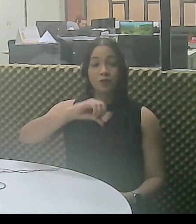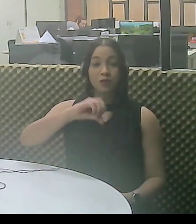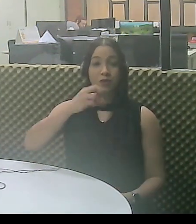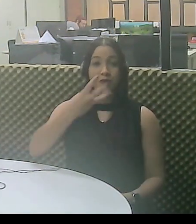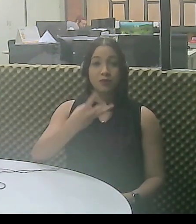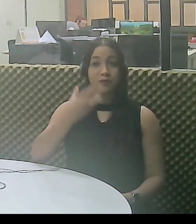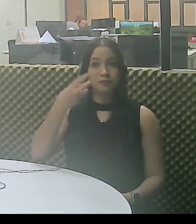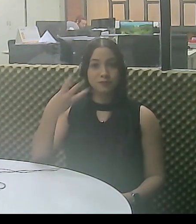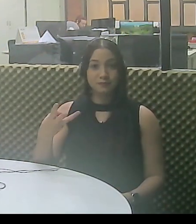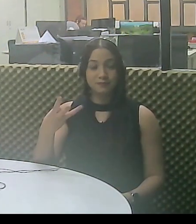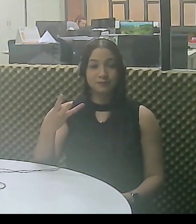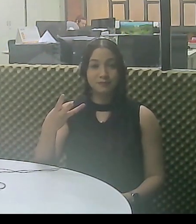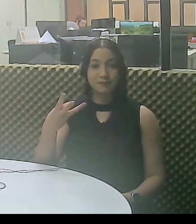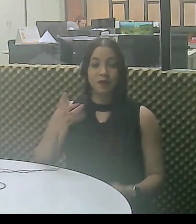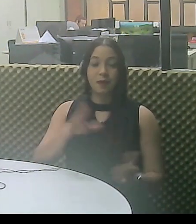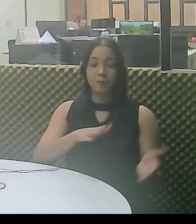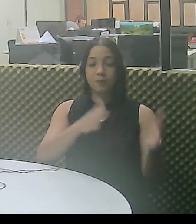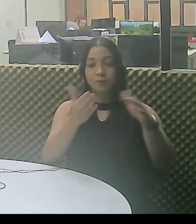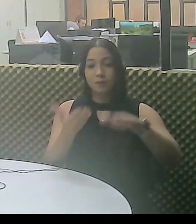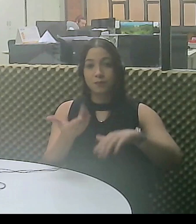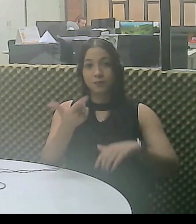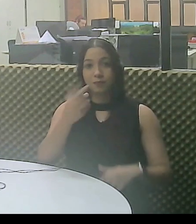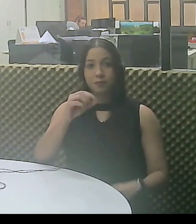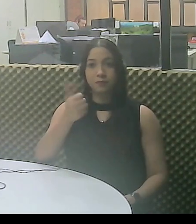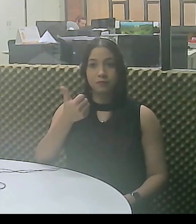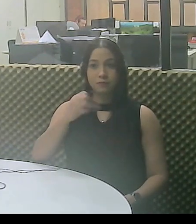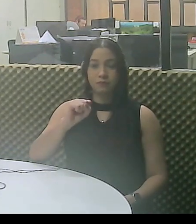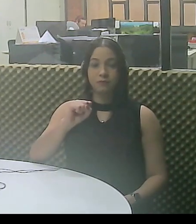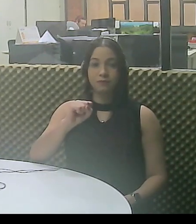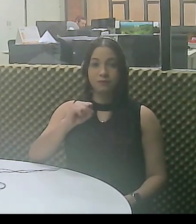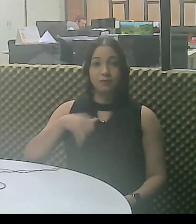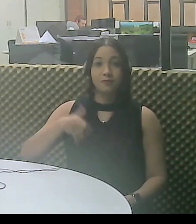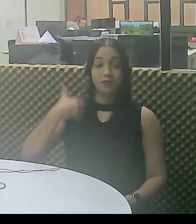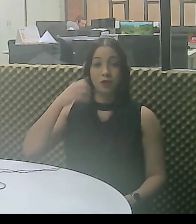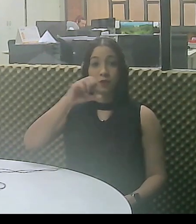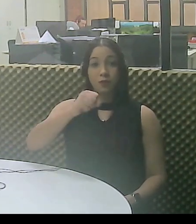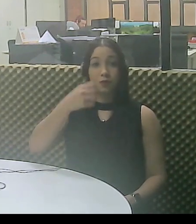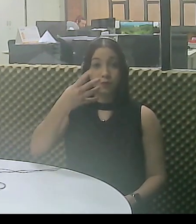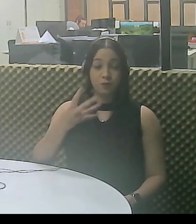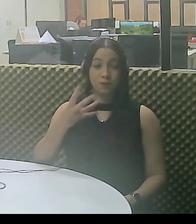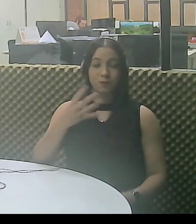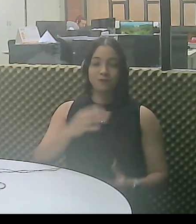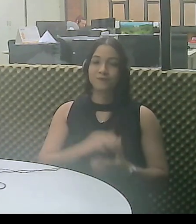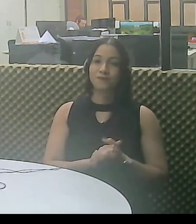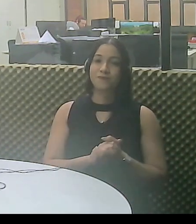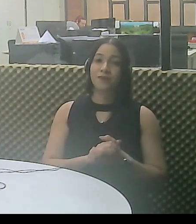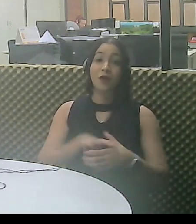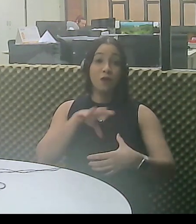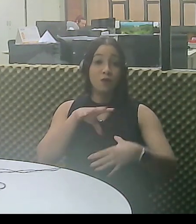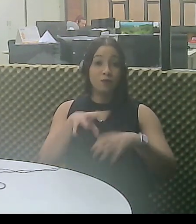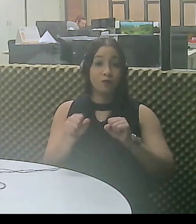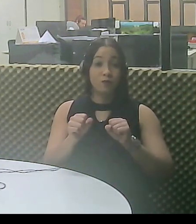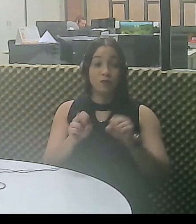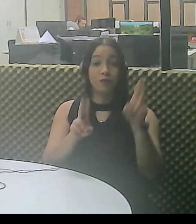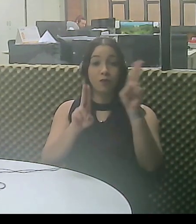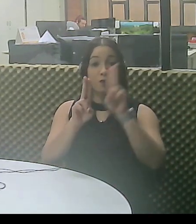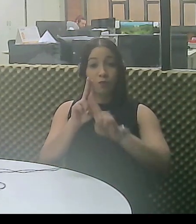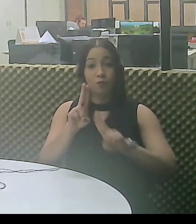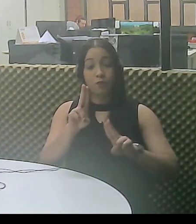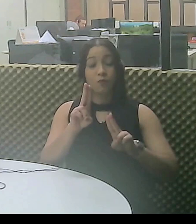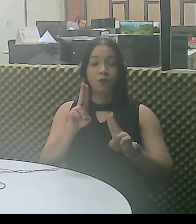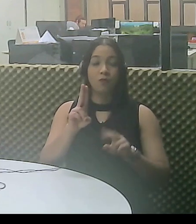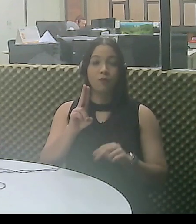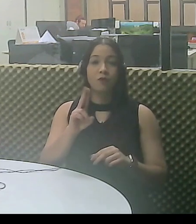1933 e faleceu em 2018 aos 84 anos de idade formada pela Universidade Federal